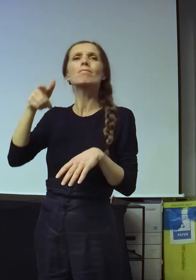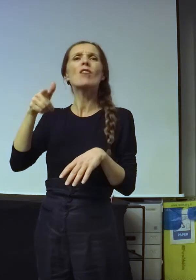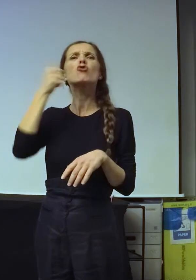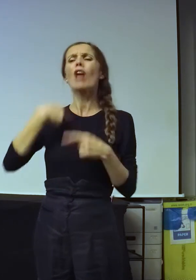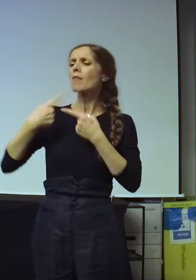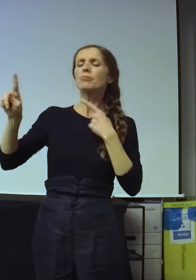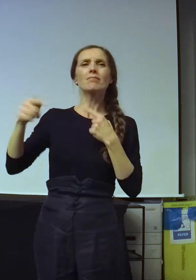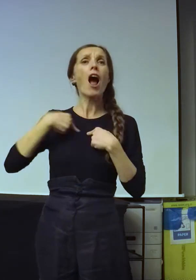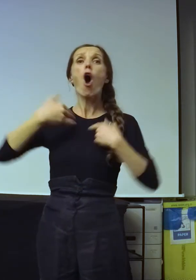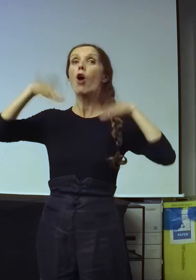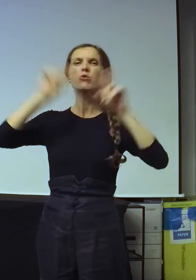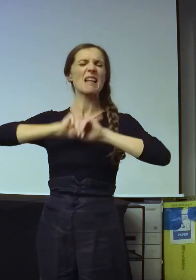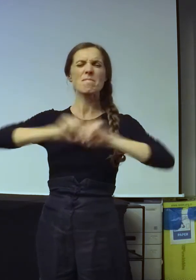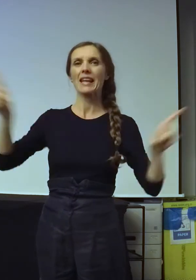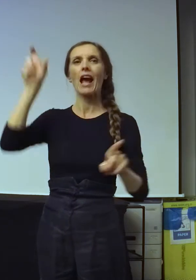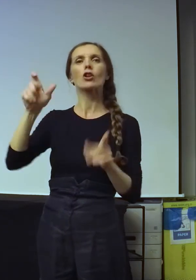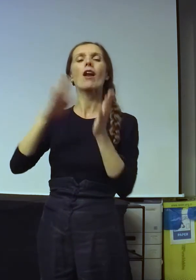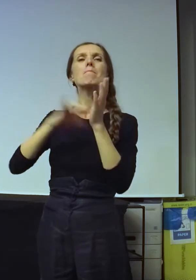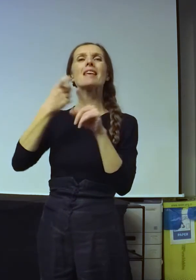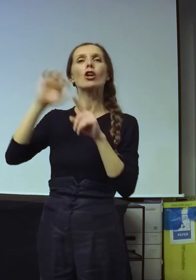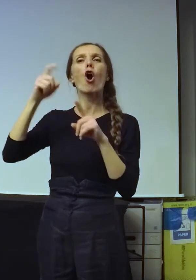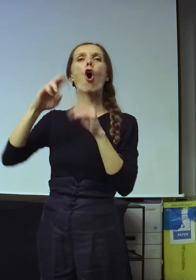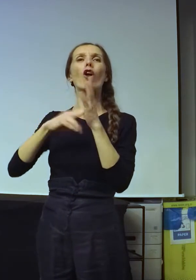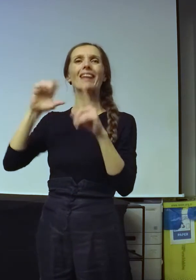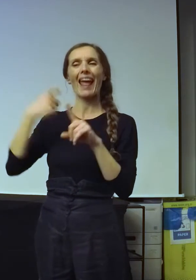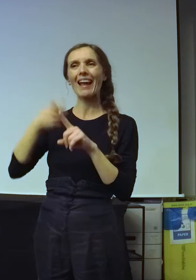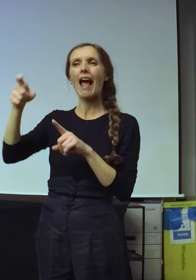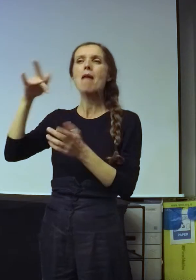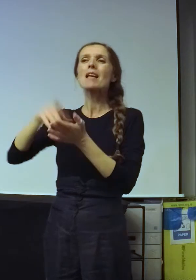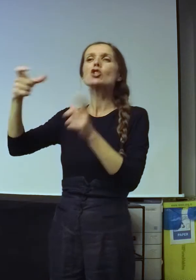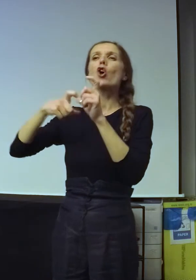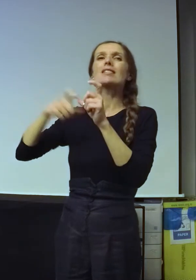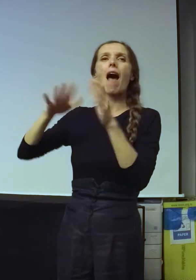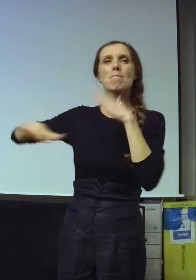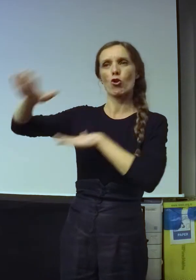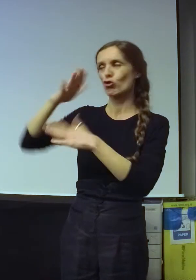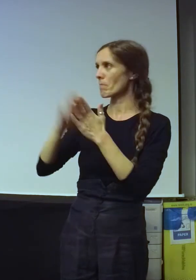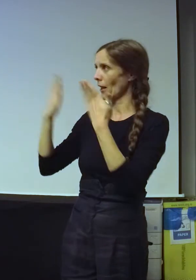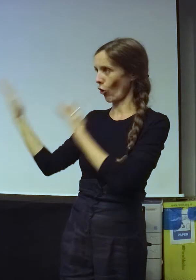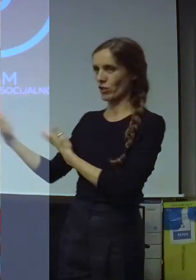što nikad ne odustaje. U pitanju je Mirko Ondrik iz Samoša. Mirko?